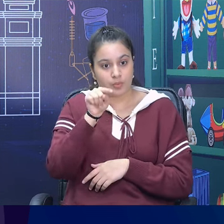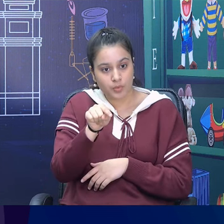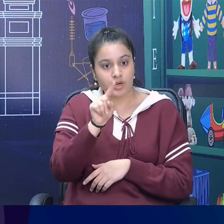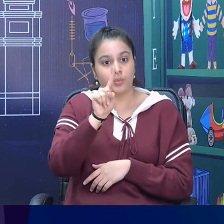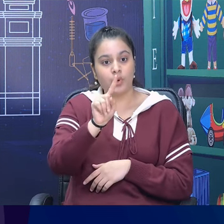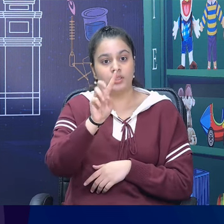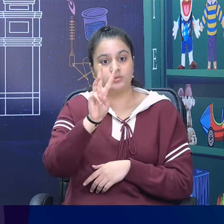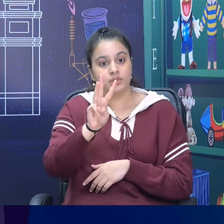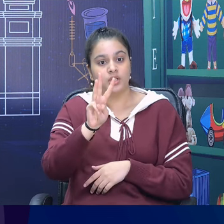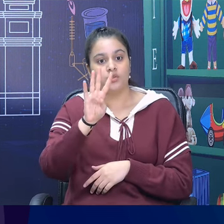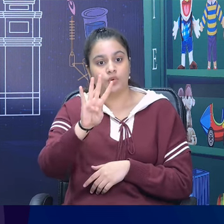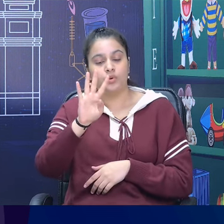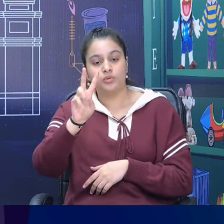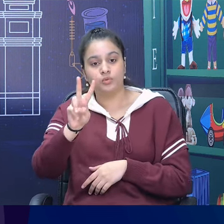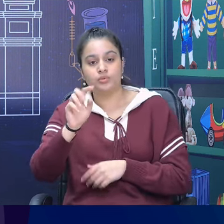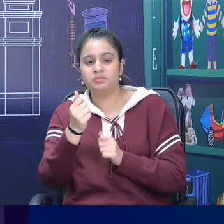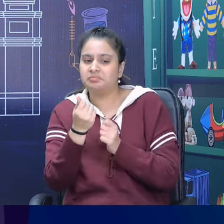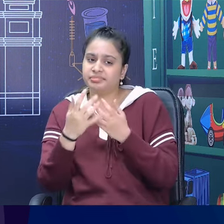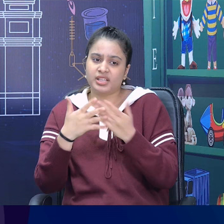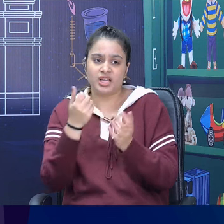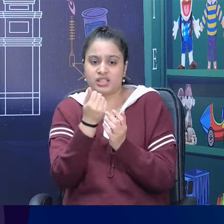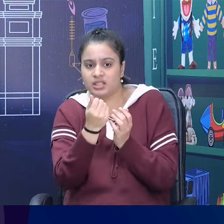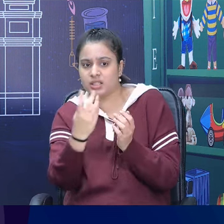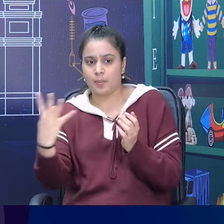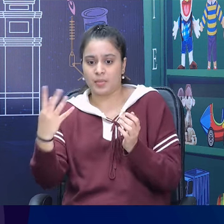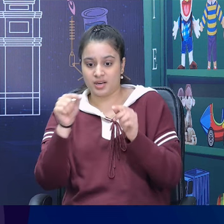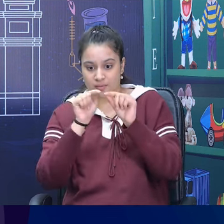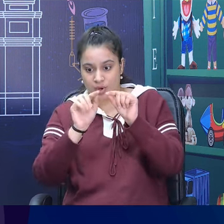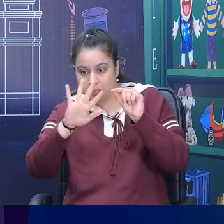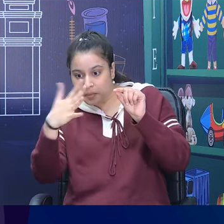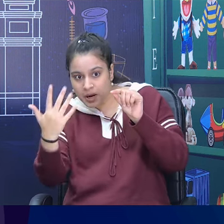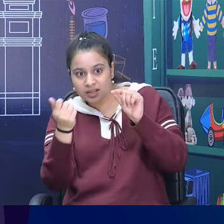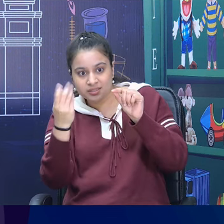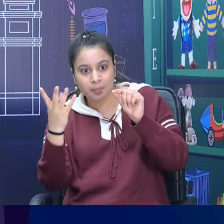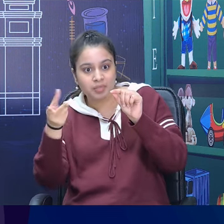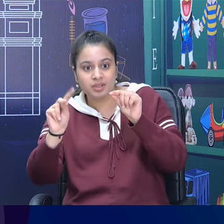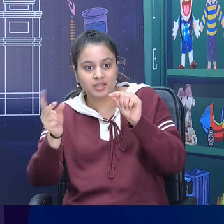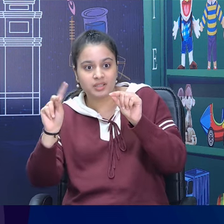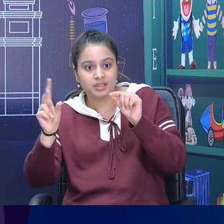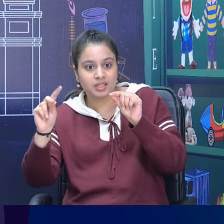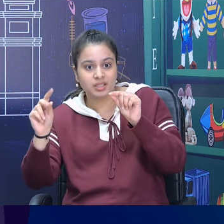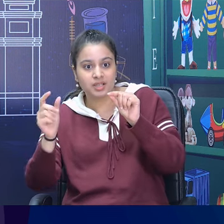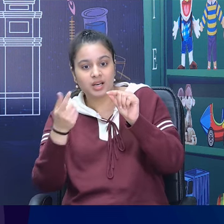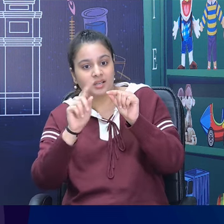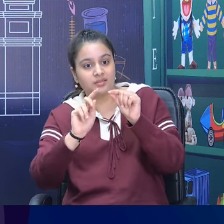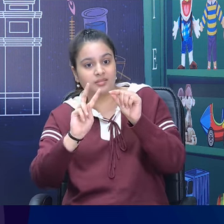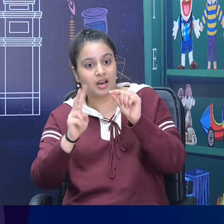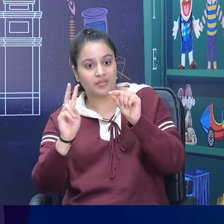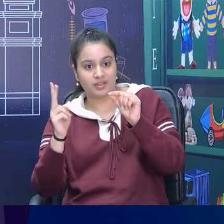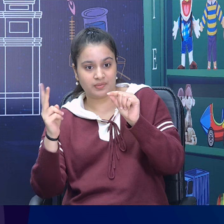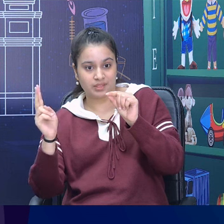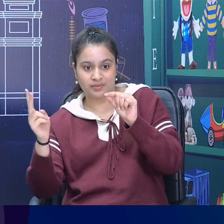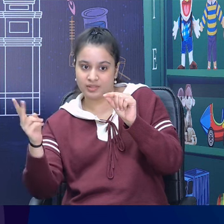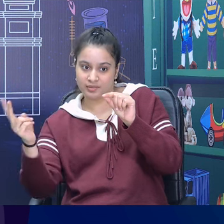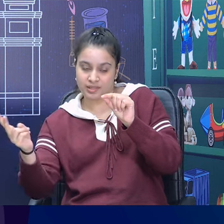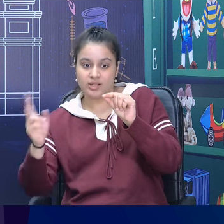ऑन तो आप देखेंगे डेसीमल के बाद में कोई भी नंबर आपका रिपीट नहीं मिलेगा जैसे 1 3 4 2 6 7 8